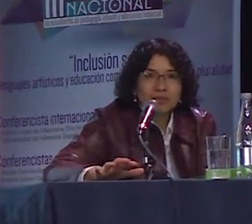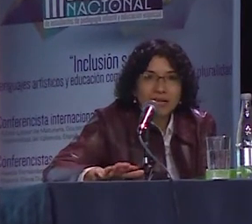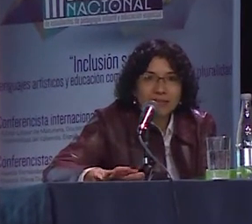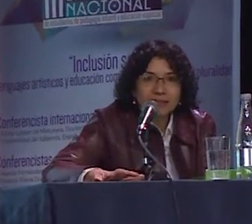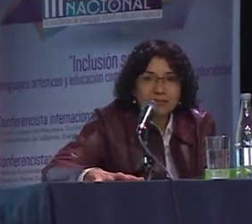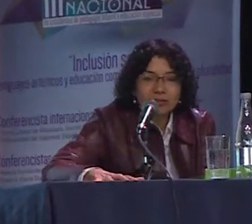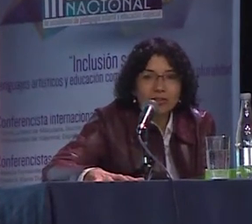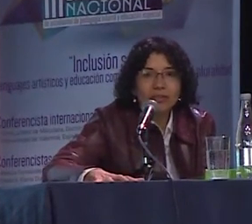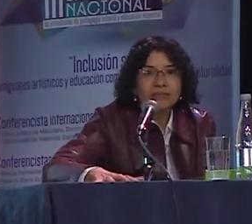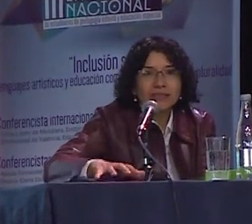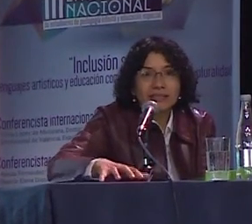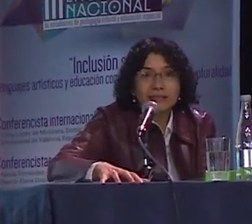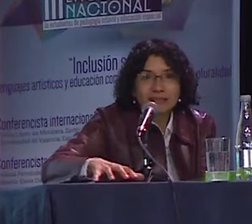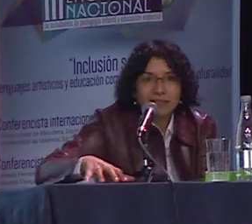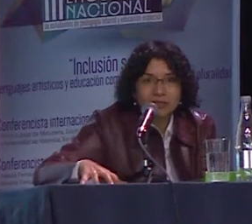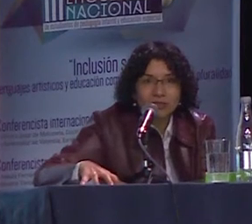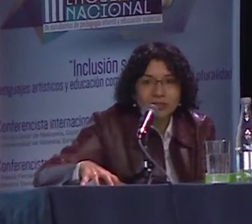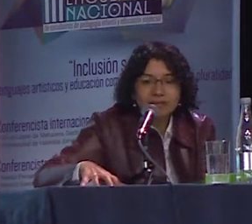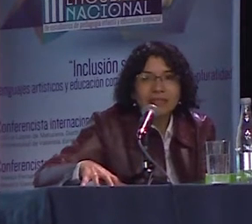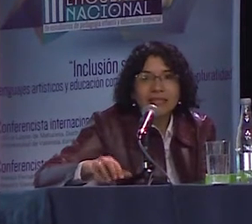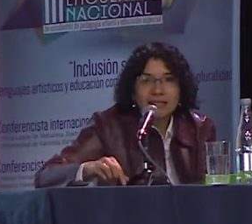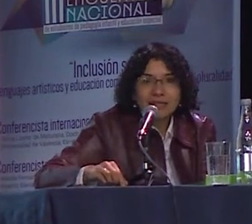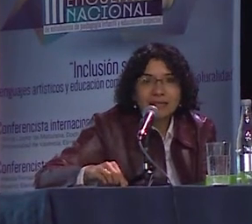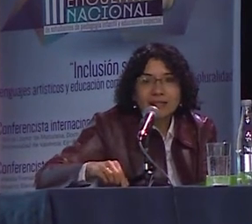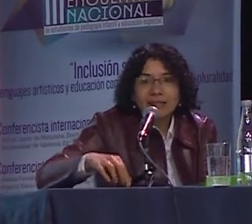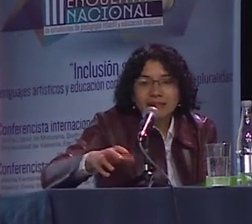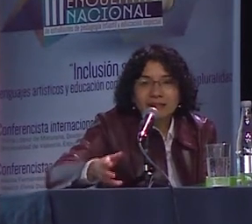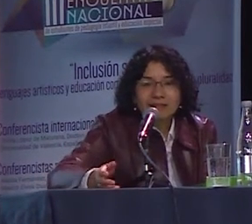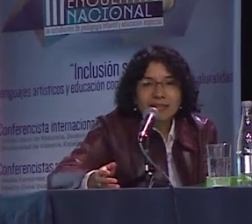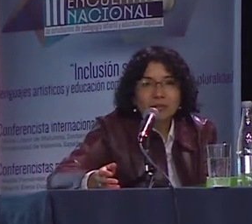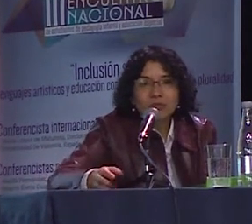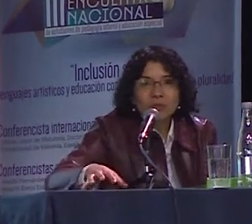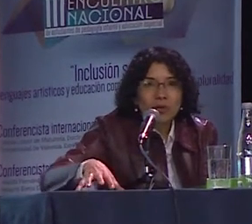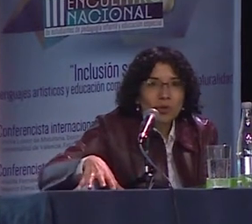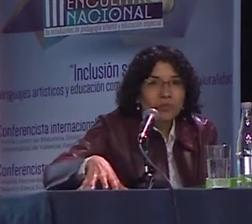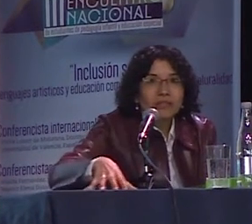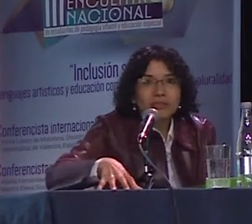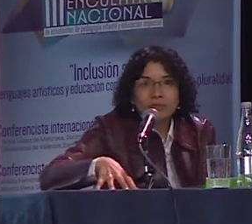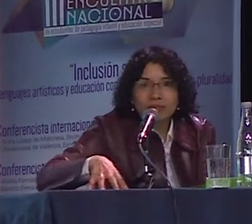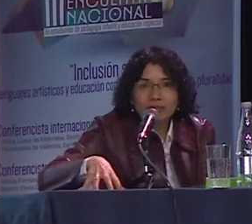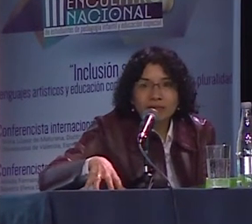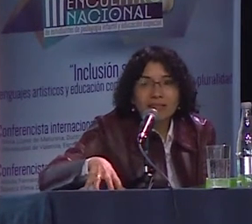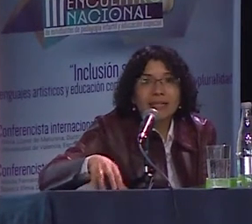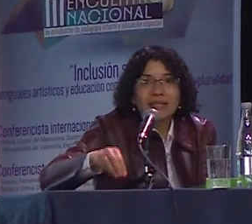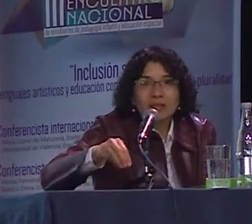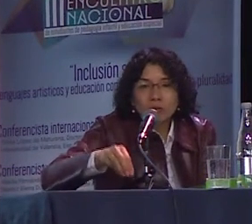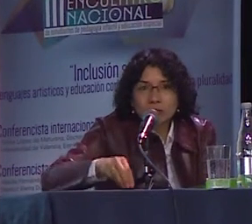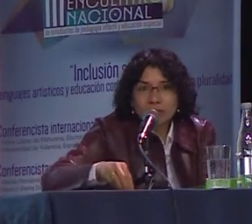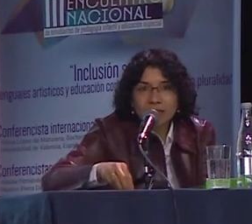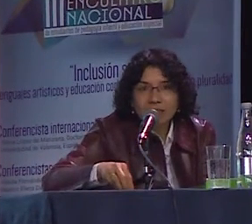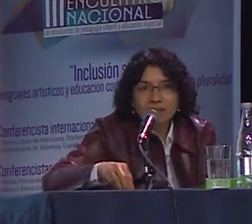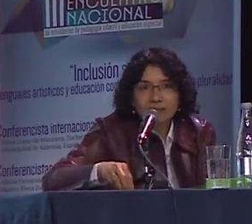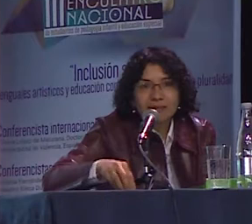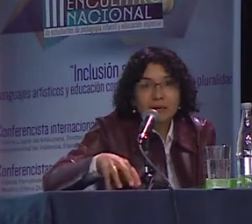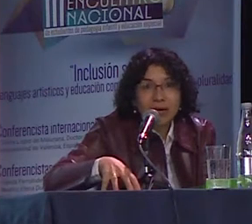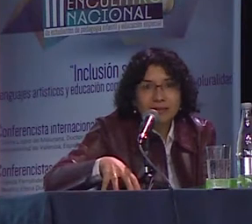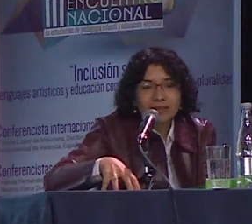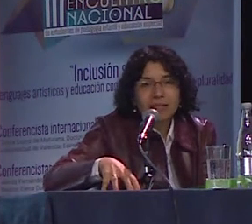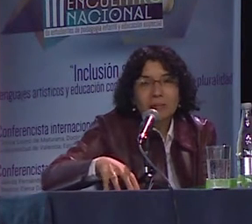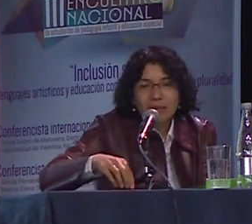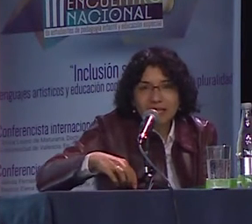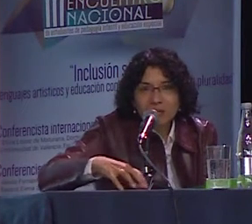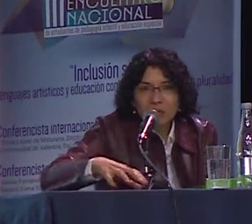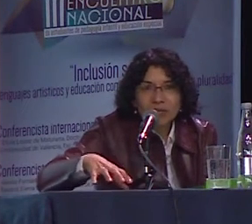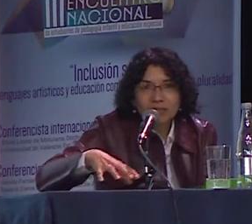donde miramos que hay tensiones en esas relaciones, y necesitamos unas situaciones culturales de